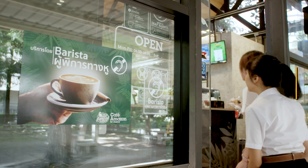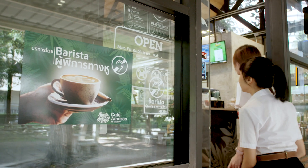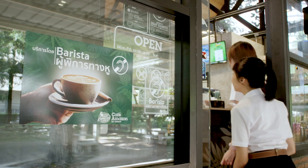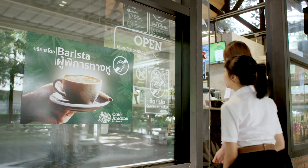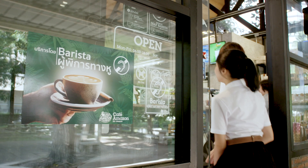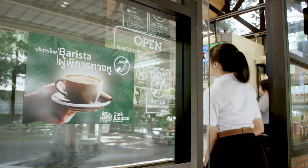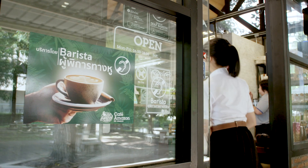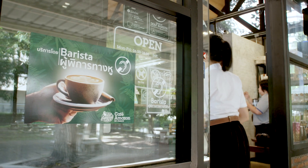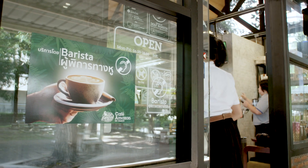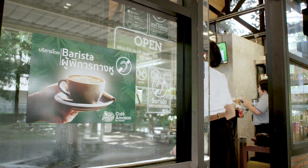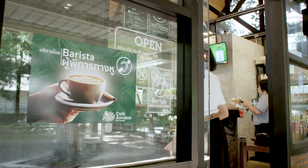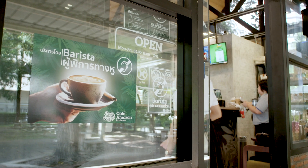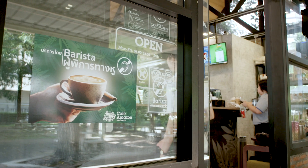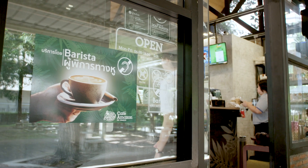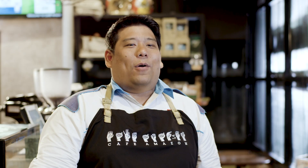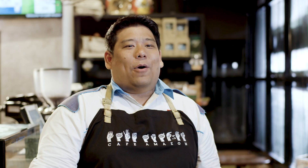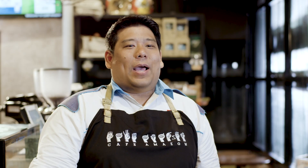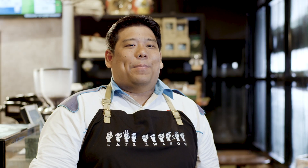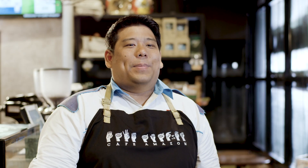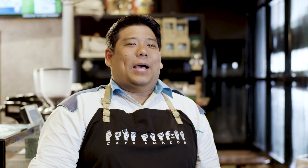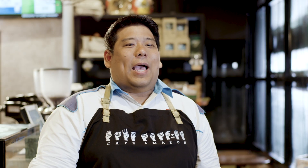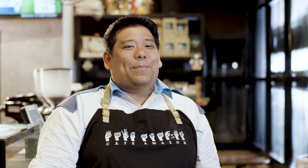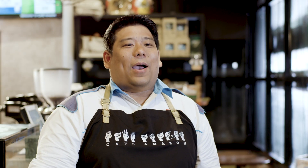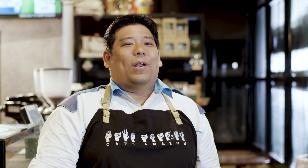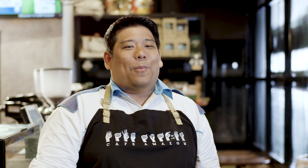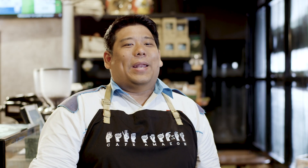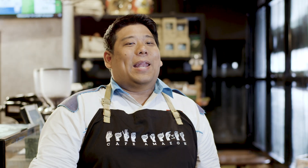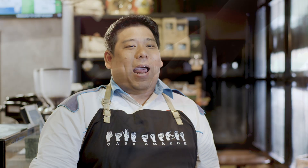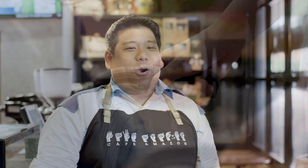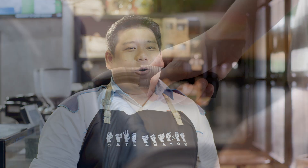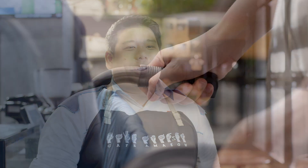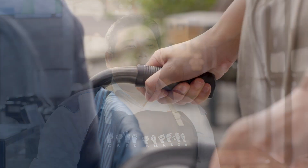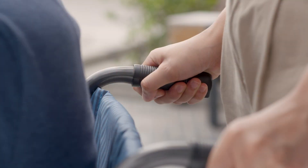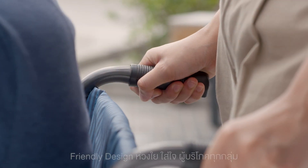ให้ผู้บริโภคนะครับมาเป็นส่วนหนึ่งของลูกค้าของเรานะครับเพื่อขยายอิมแพคของเราไปในอนาคต